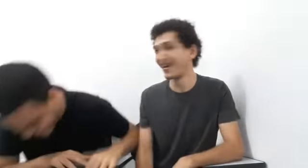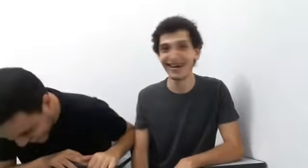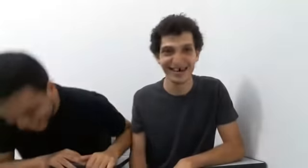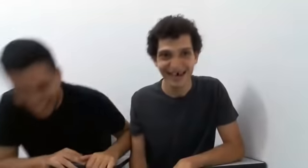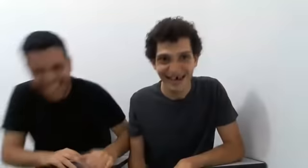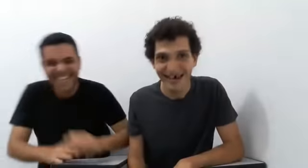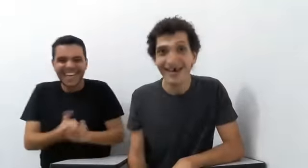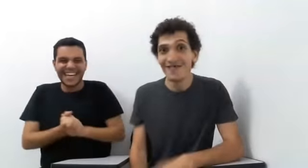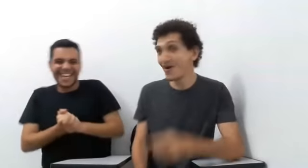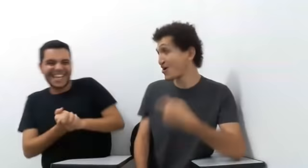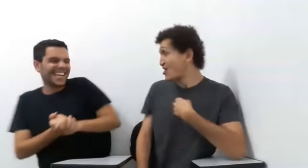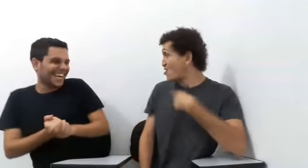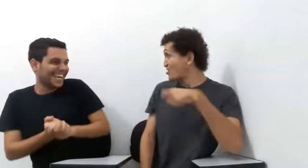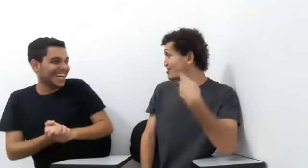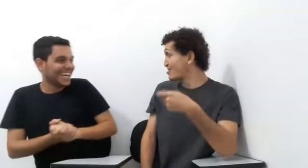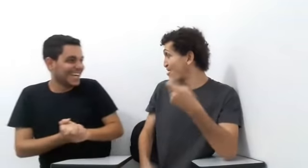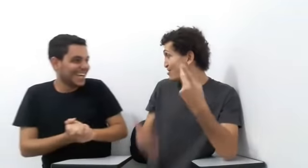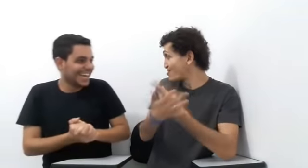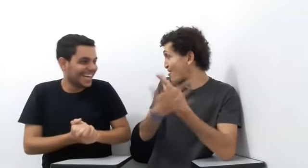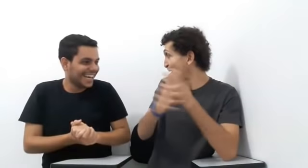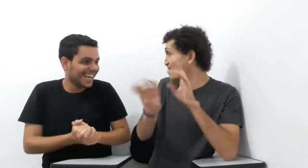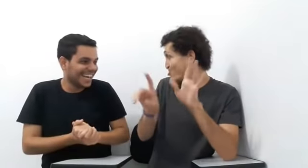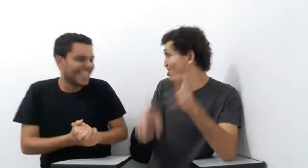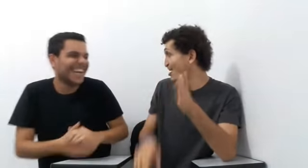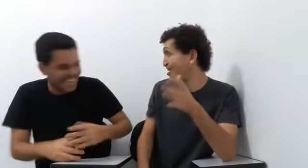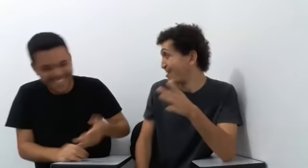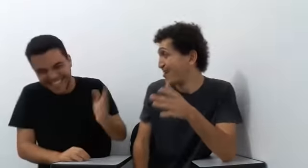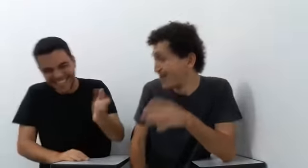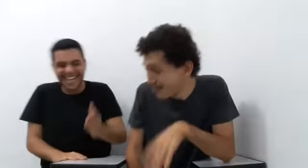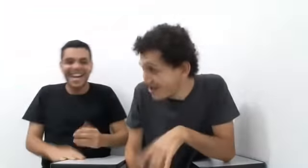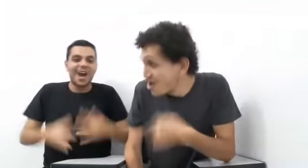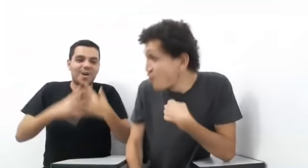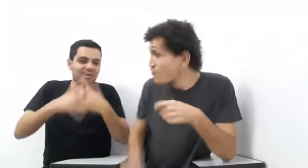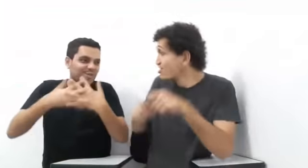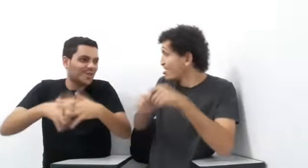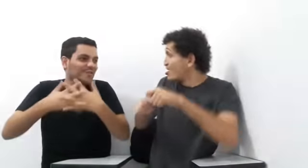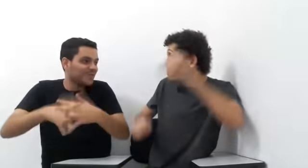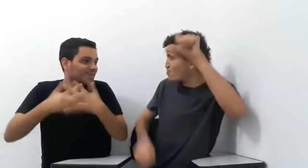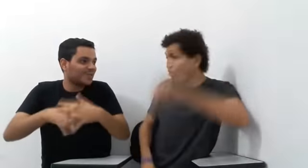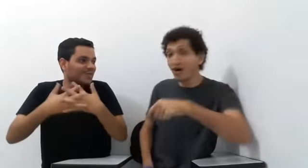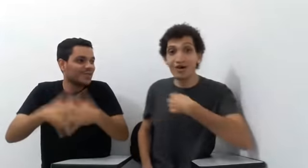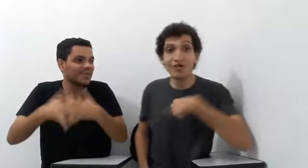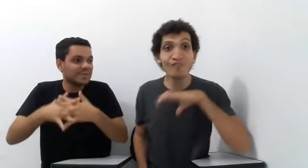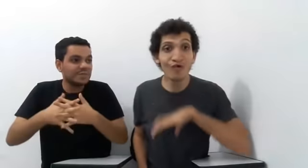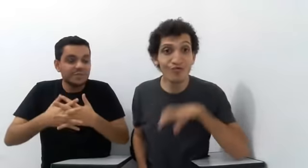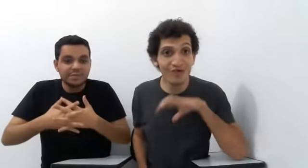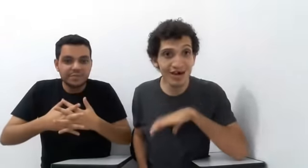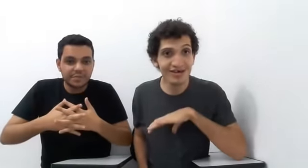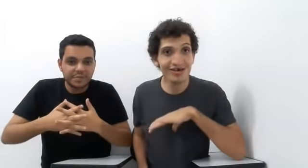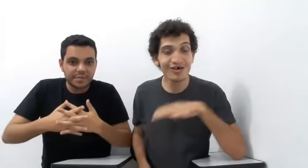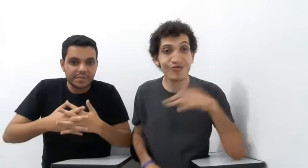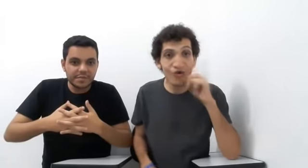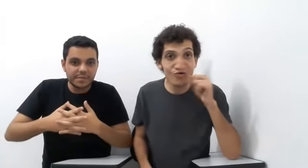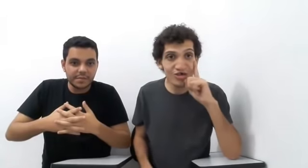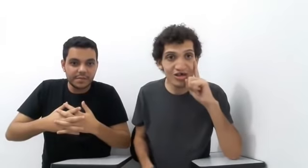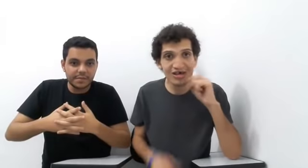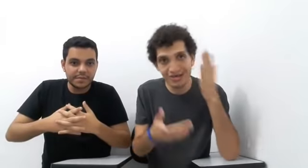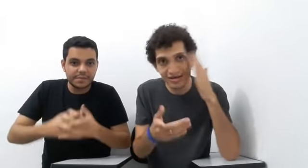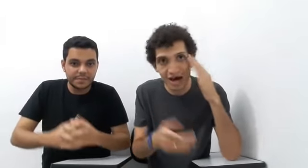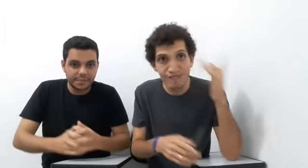errado. Eu ensinando o sinal errado já. Confunde. E eu português, eu todo dia, você sabe,